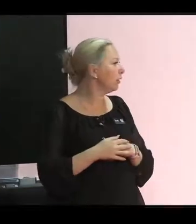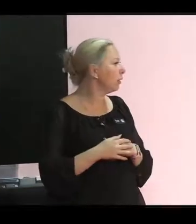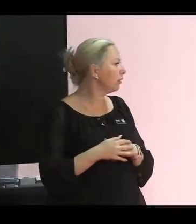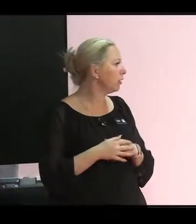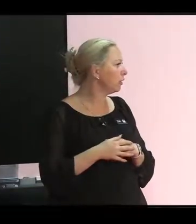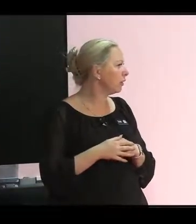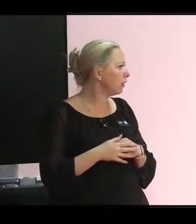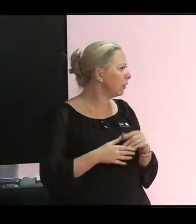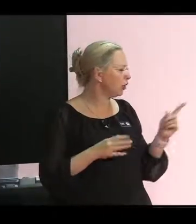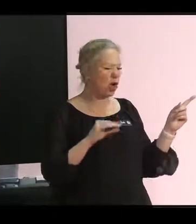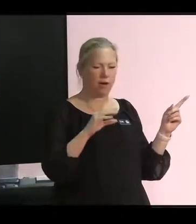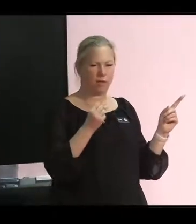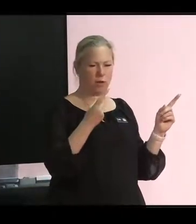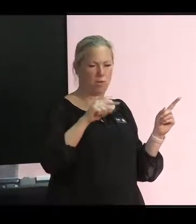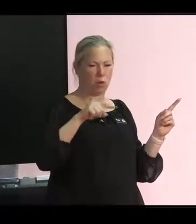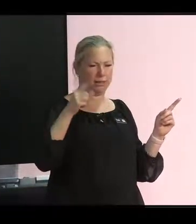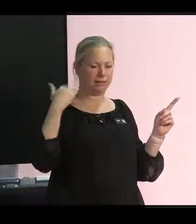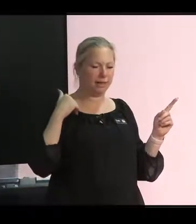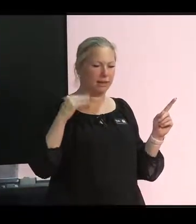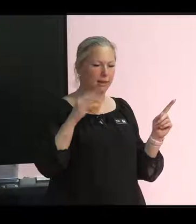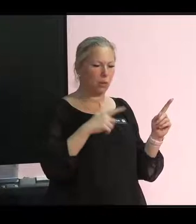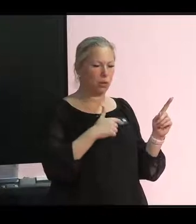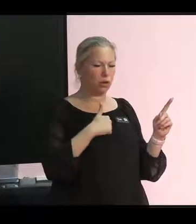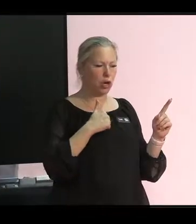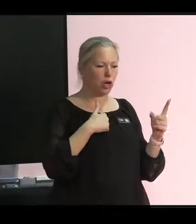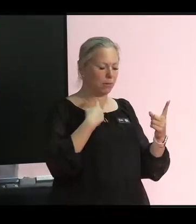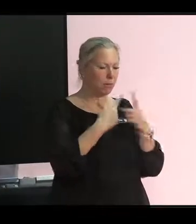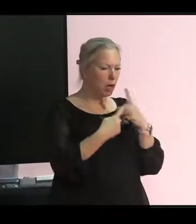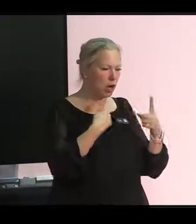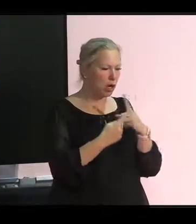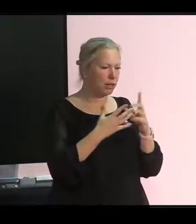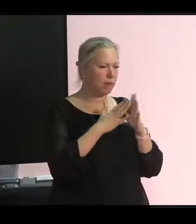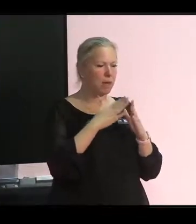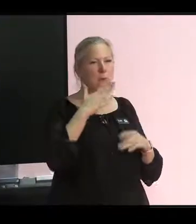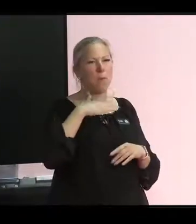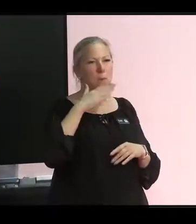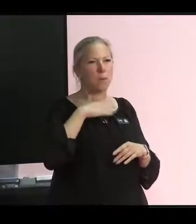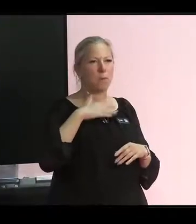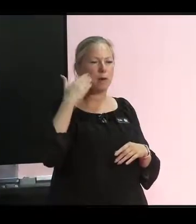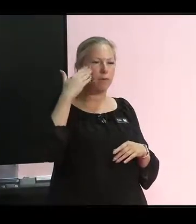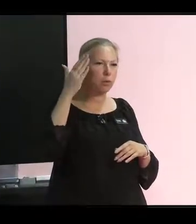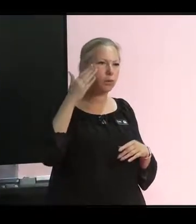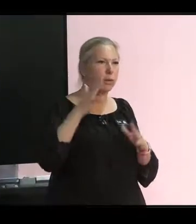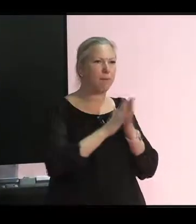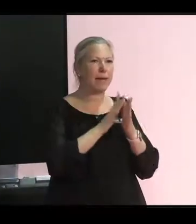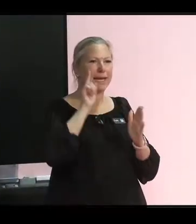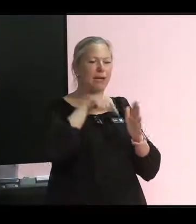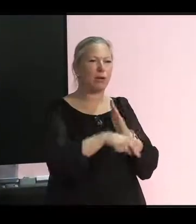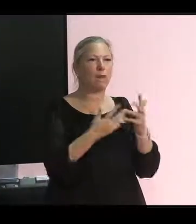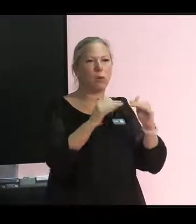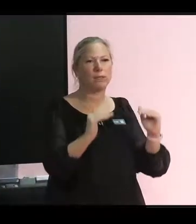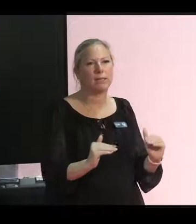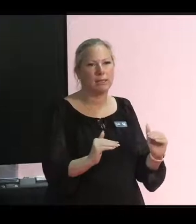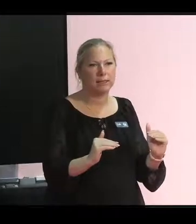var för några månader sedan så pratade jag med ungdomar och unga vuxna med intellektuell funktionsnedsättning,